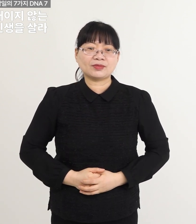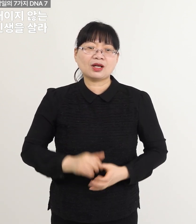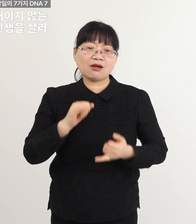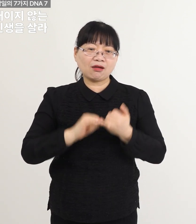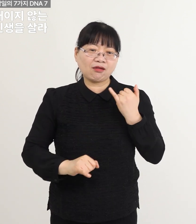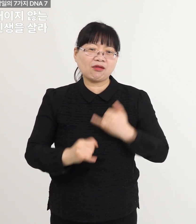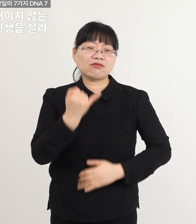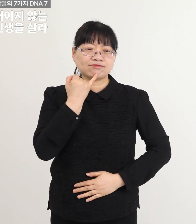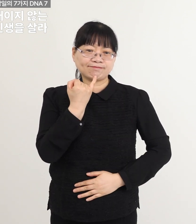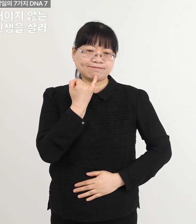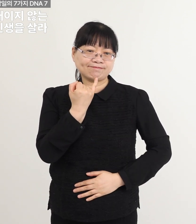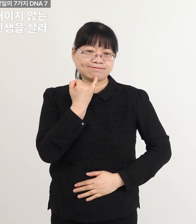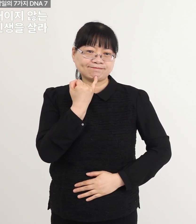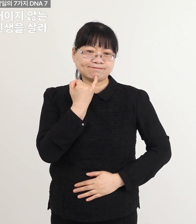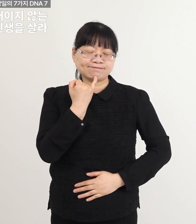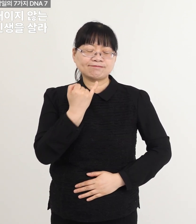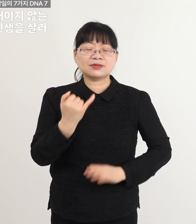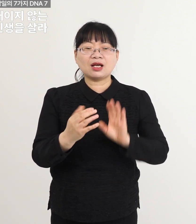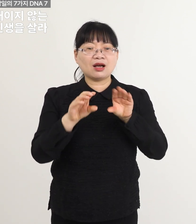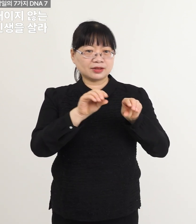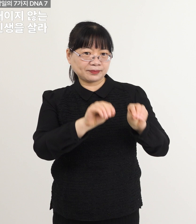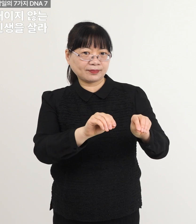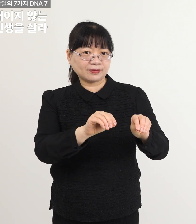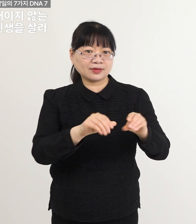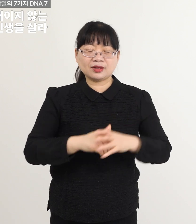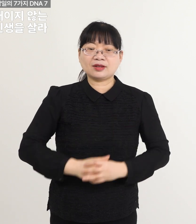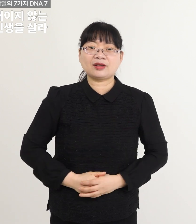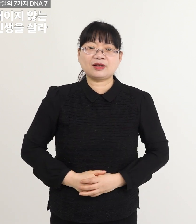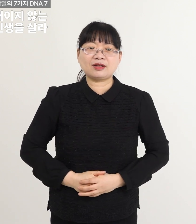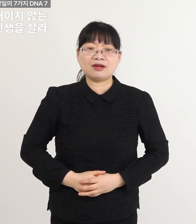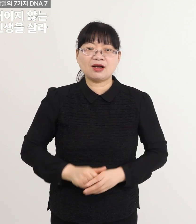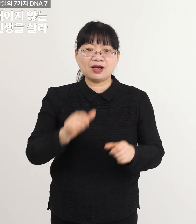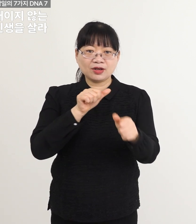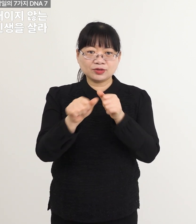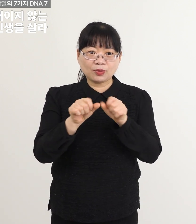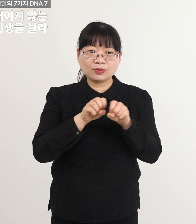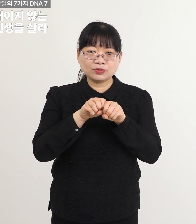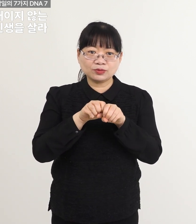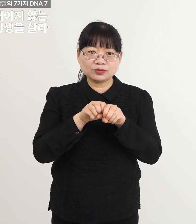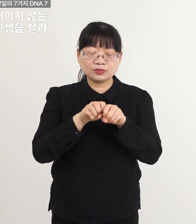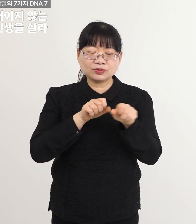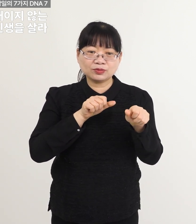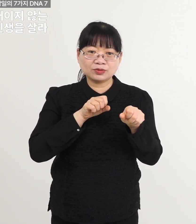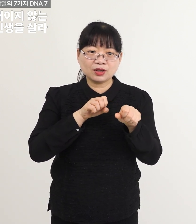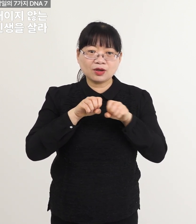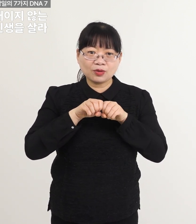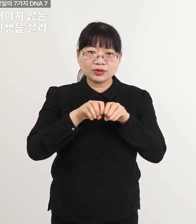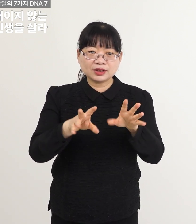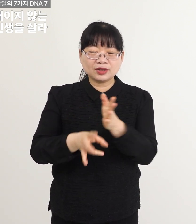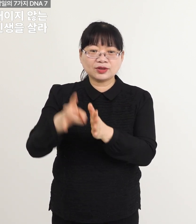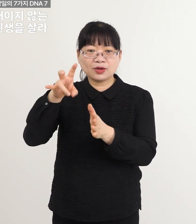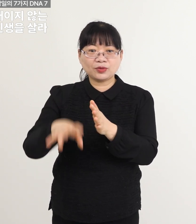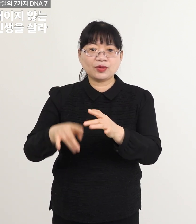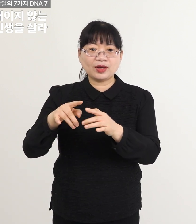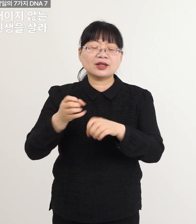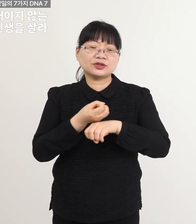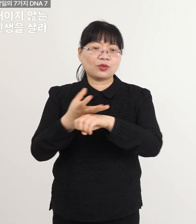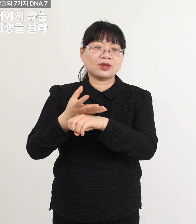된다, 금했다 라는 소문이 예루살렘 교회에 잘못 접수가 된